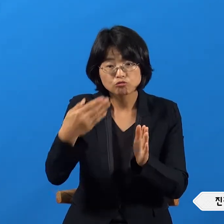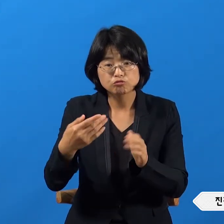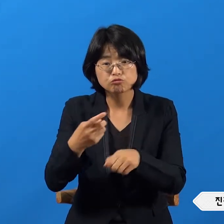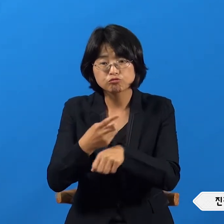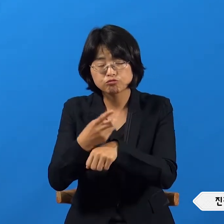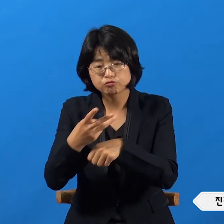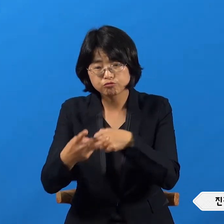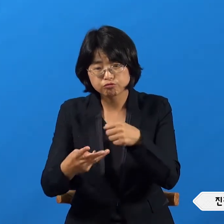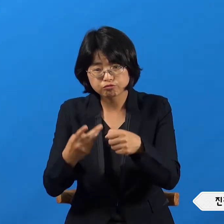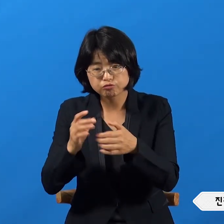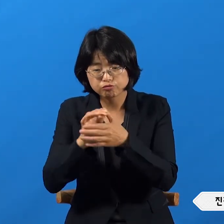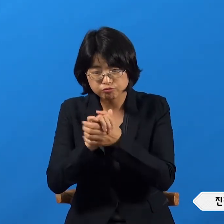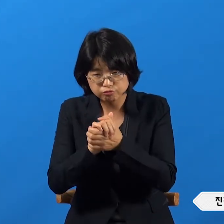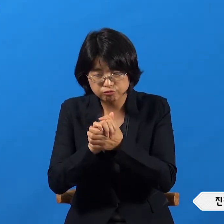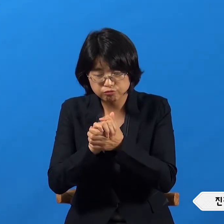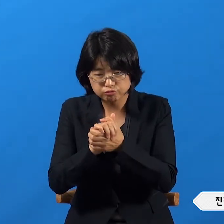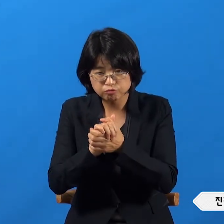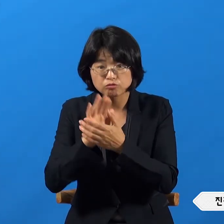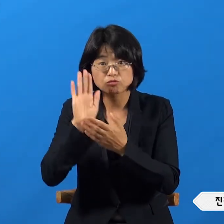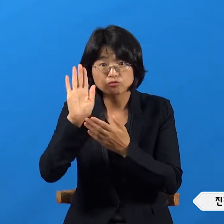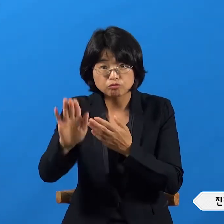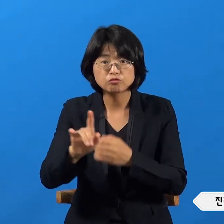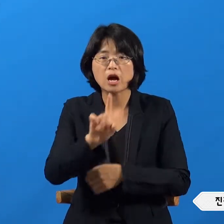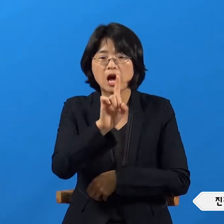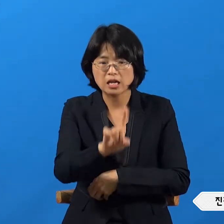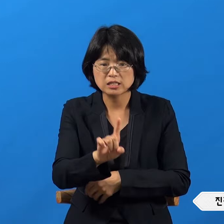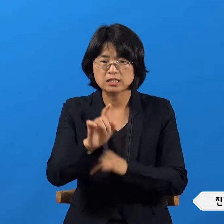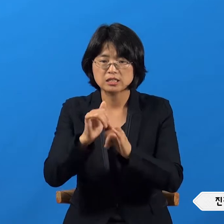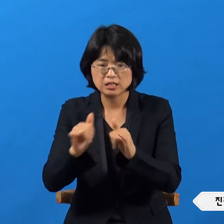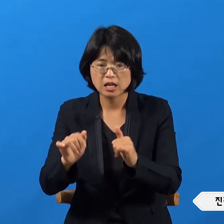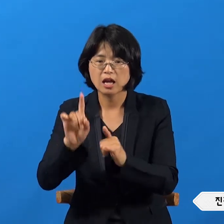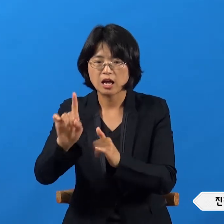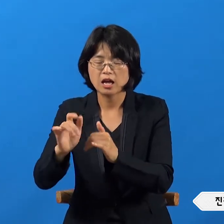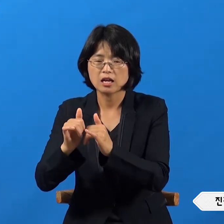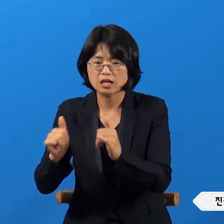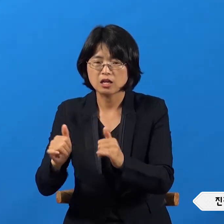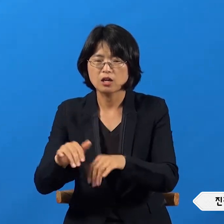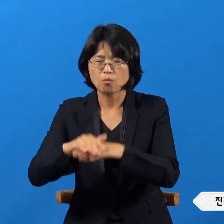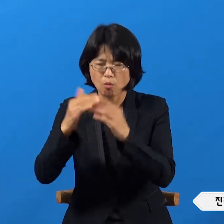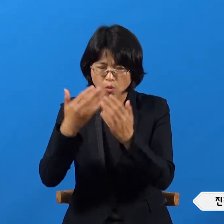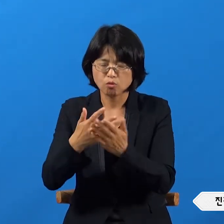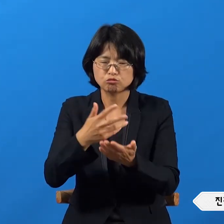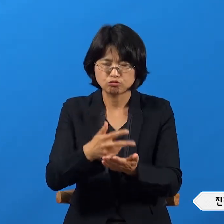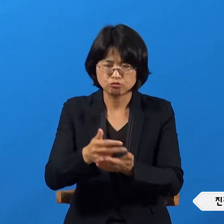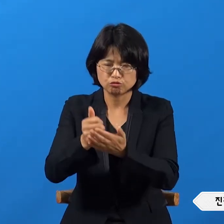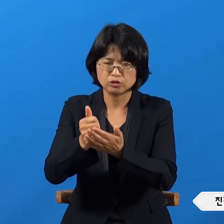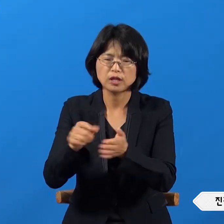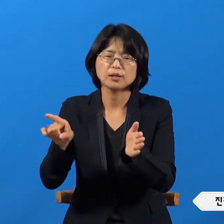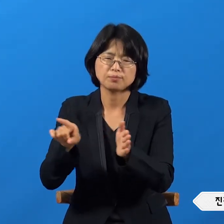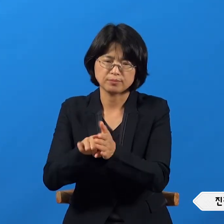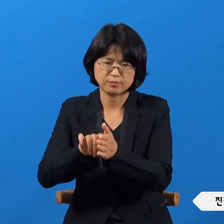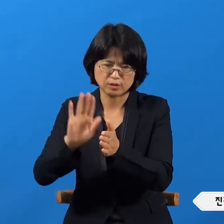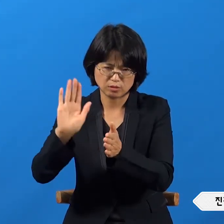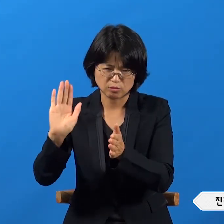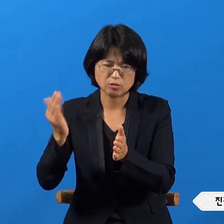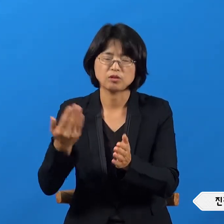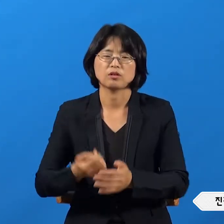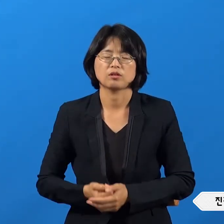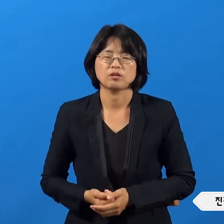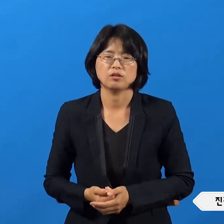사람 한 사람 다 주님 앞에 돌아왔습니다. 그런 간증 많이 들어보시지